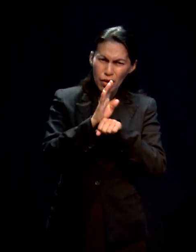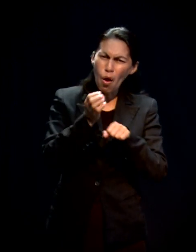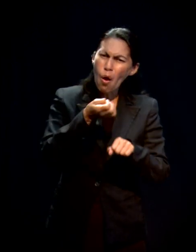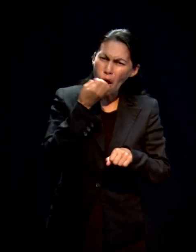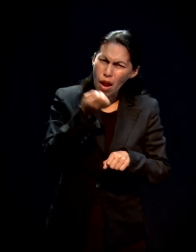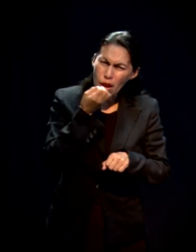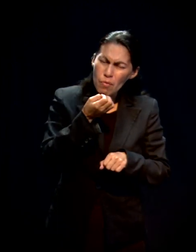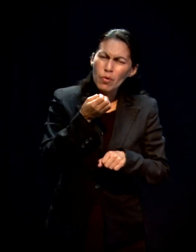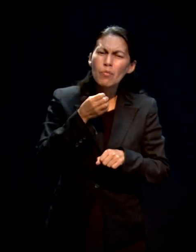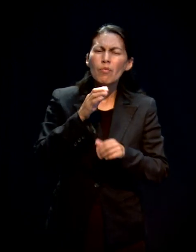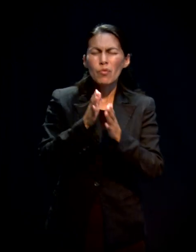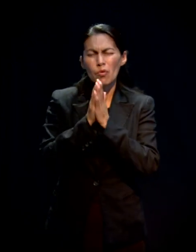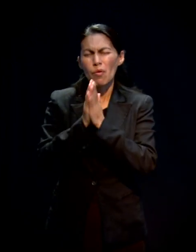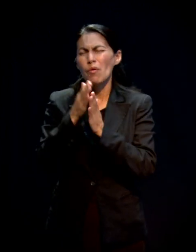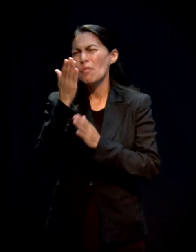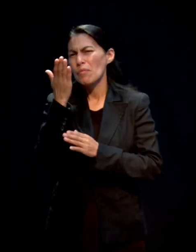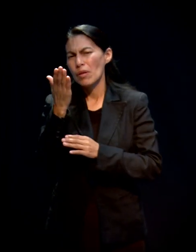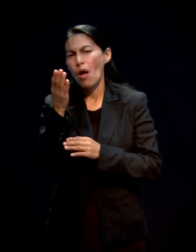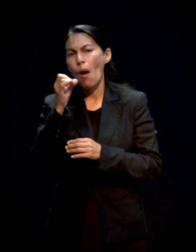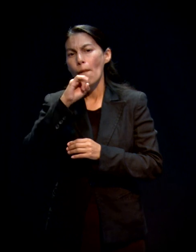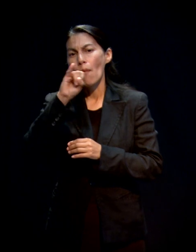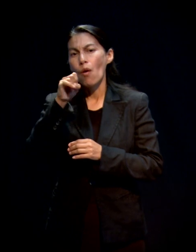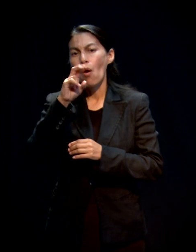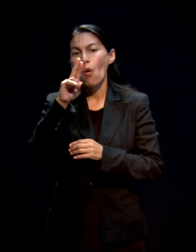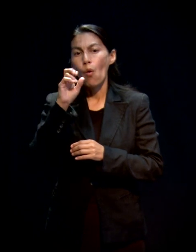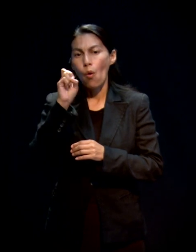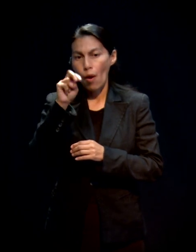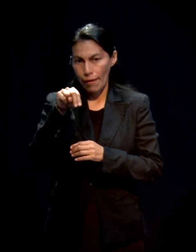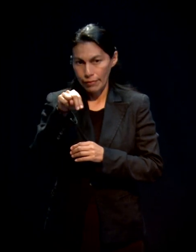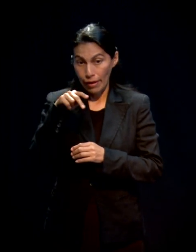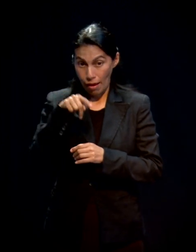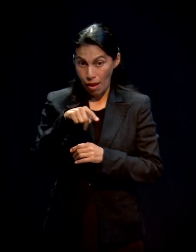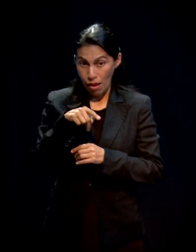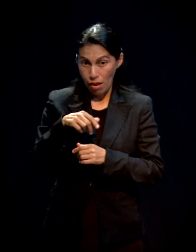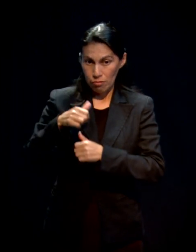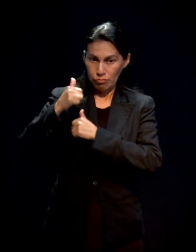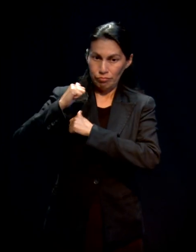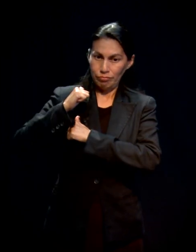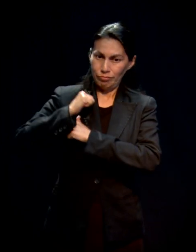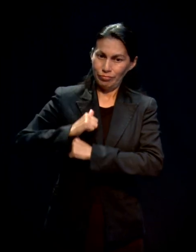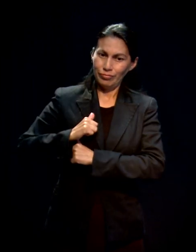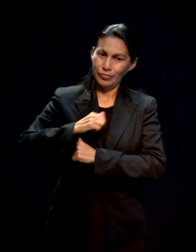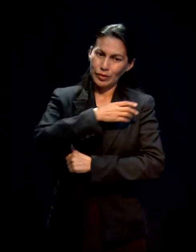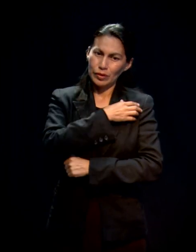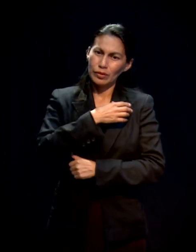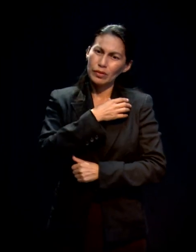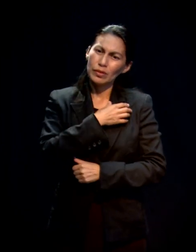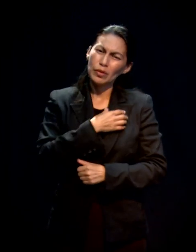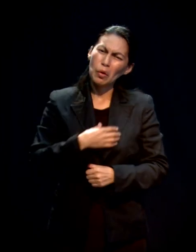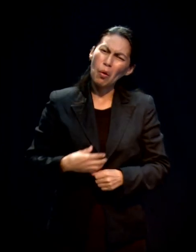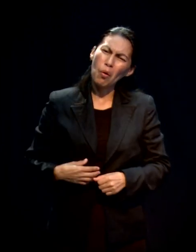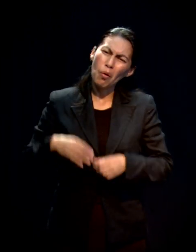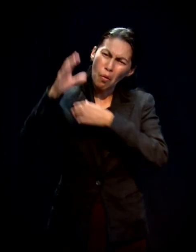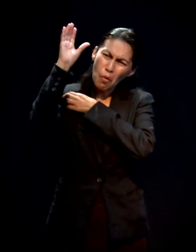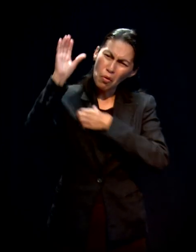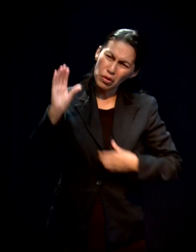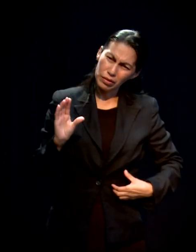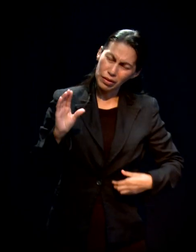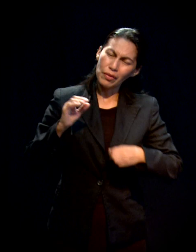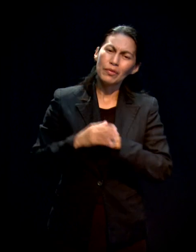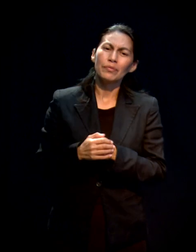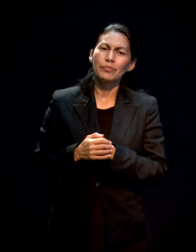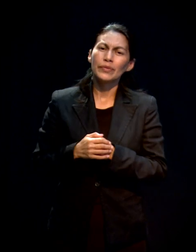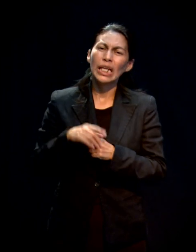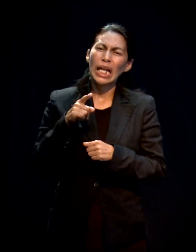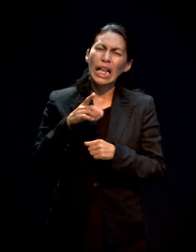es un conquistador es decir que pertenece al club de conquistadores tiene leucemia y un agradecimiento